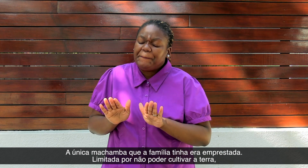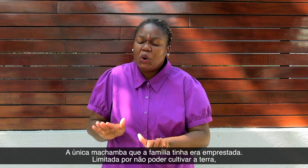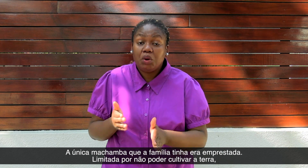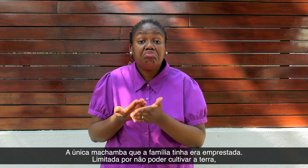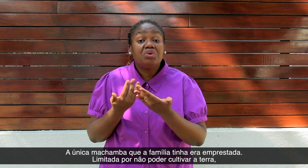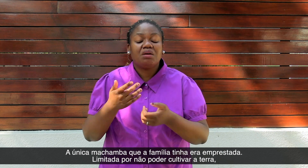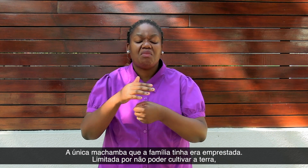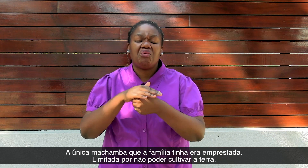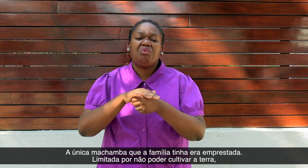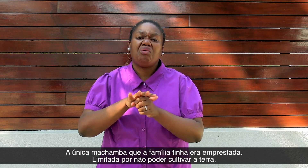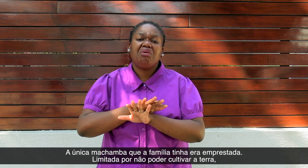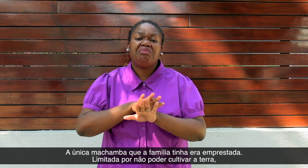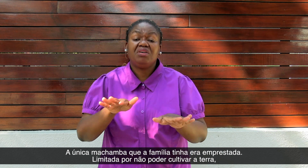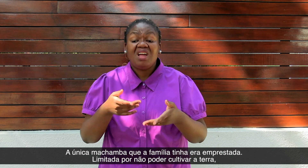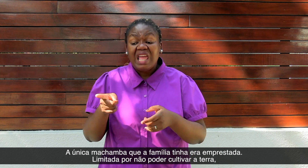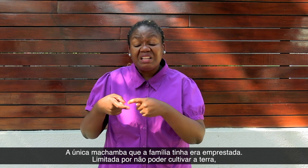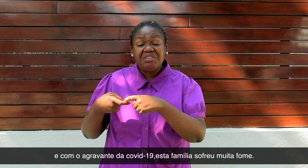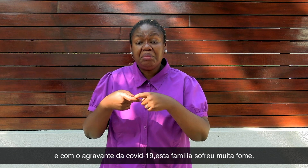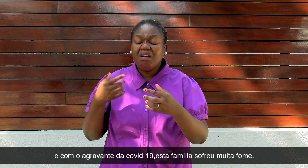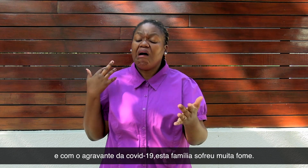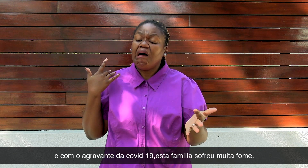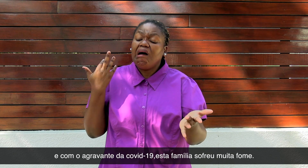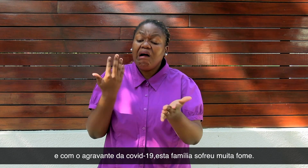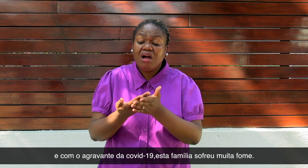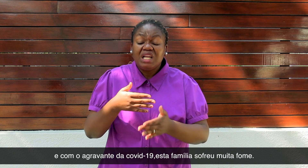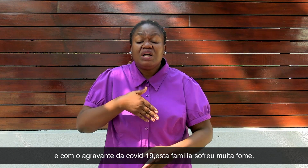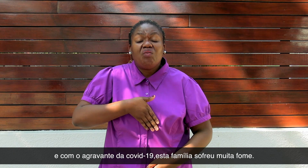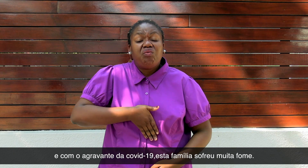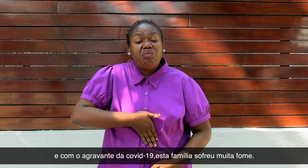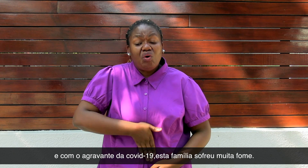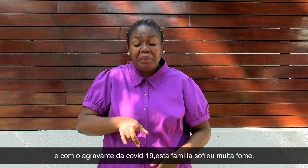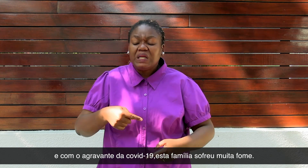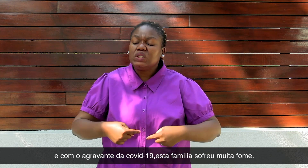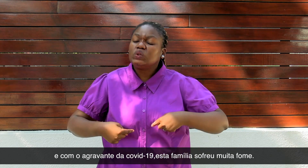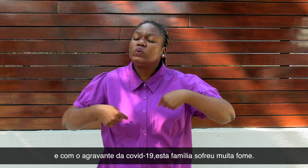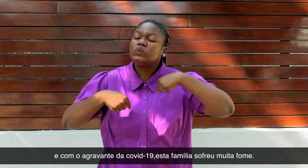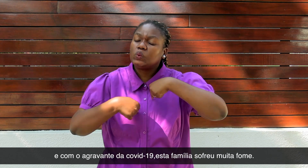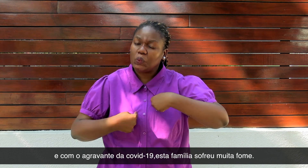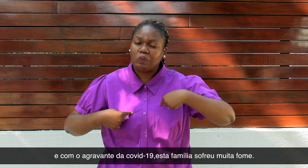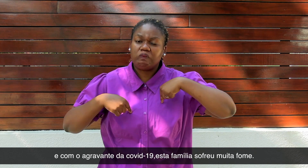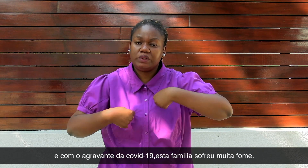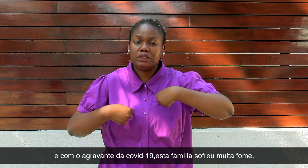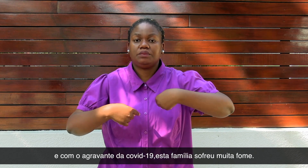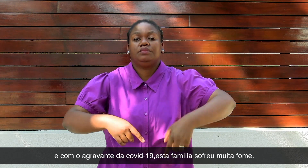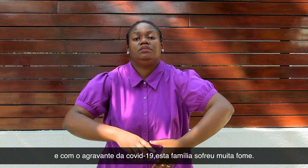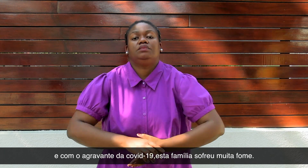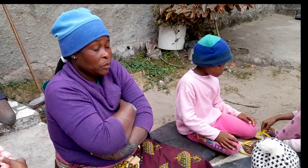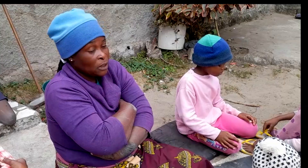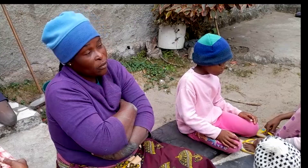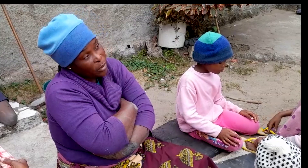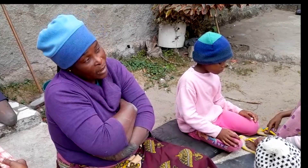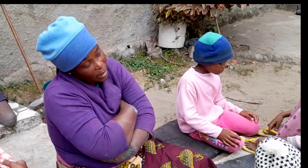emprestada. Limitada por não cultivar a terra e com o agravante da Covid-19, esta família sofreu muita fome.